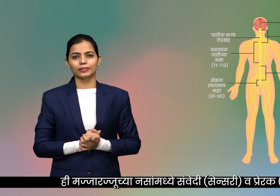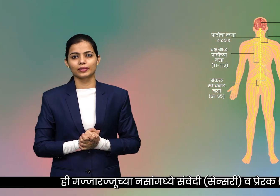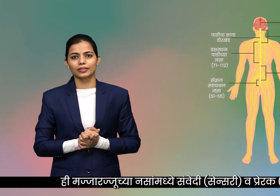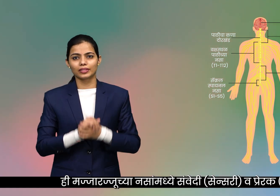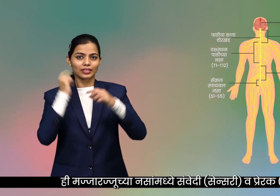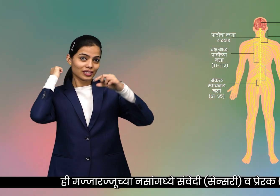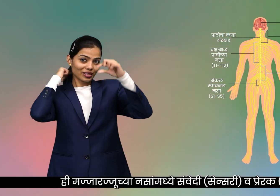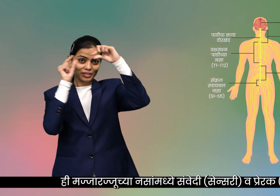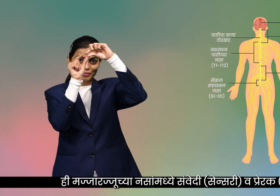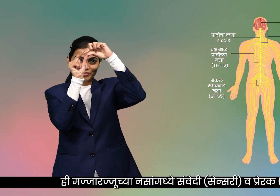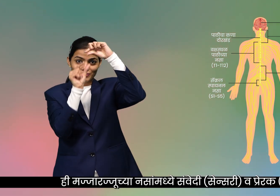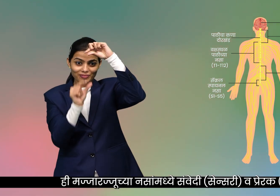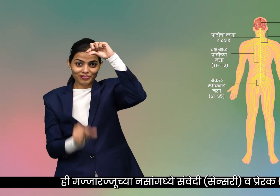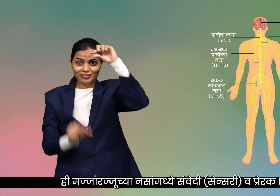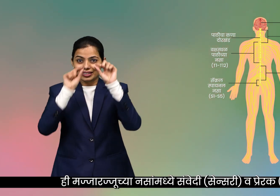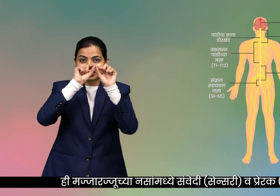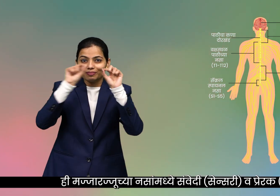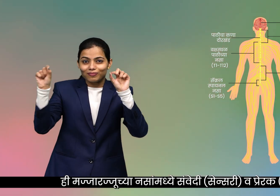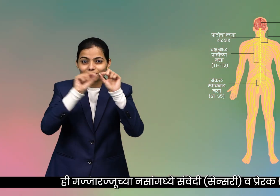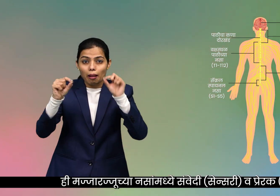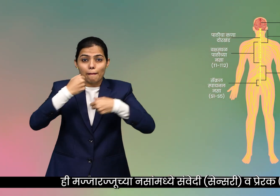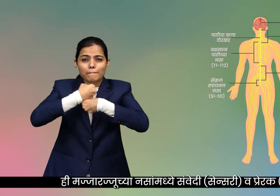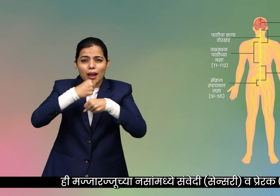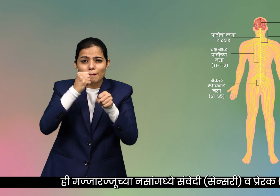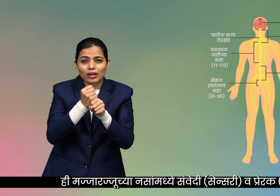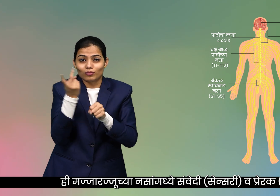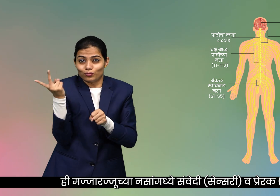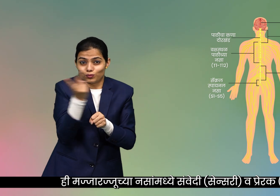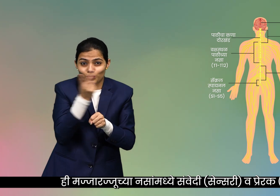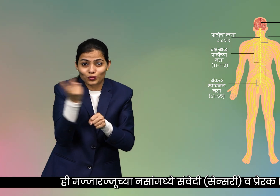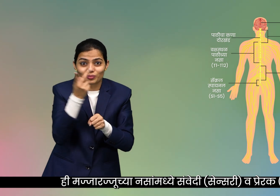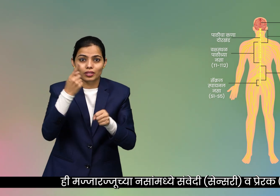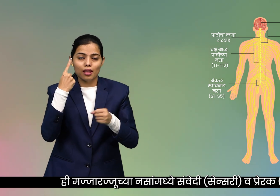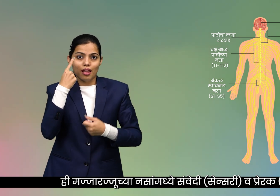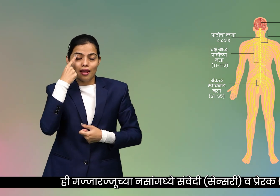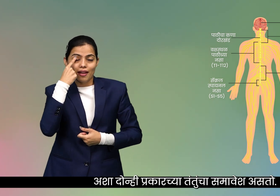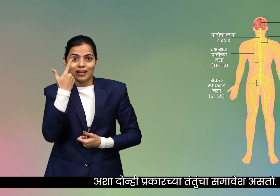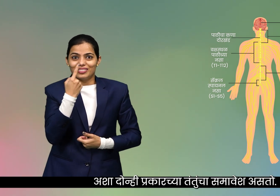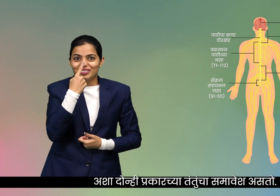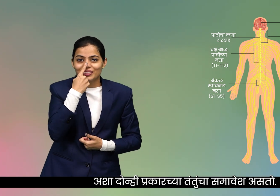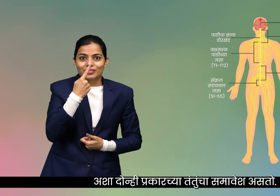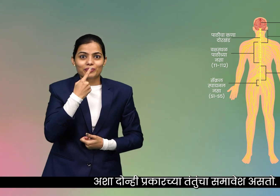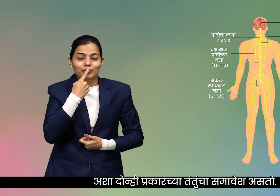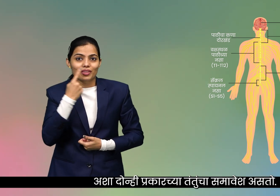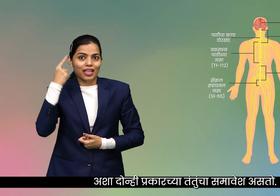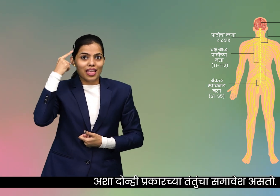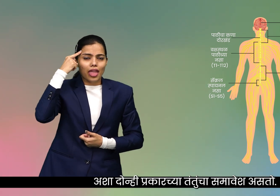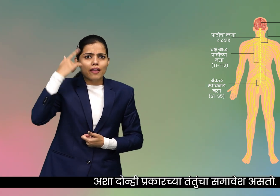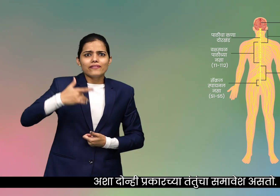ही मज्जारज्जूच्या नसांमध्ये संवेदी, सेन्सरी व प्रेरक, मोटर अशा दोन्ही प्रकारच्या तंतूंचा समावेश